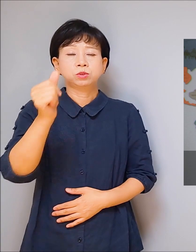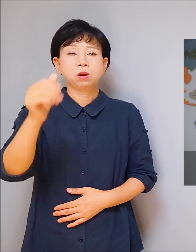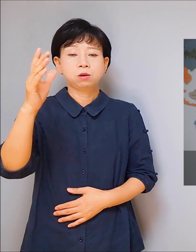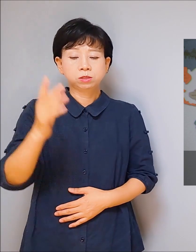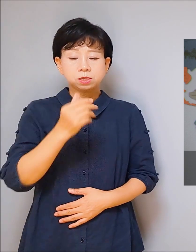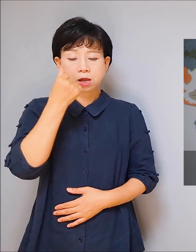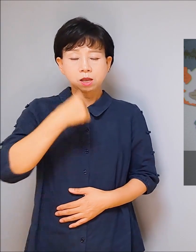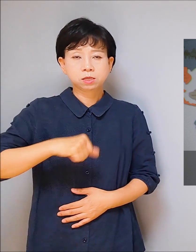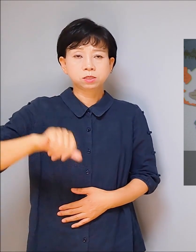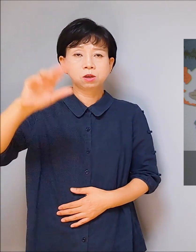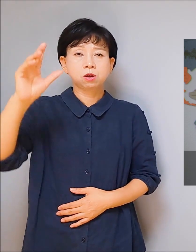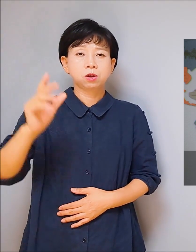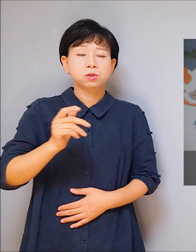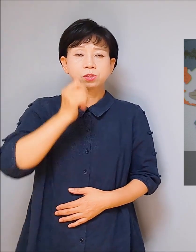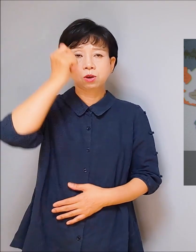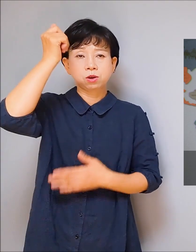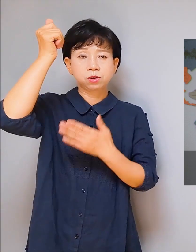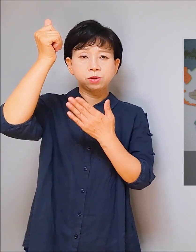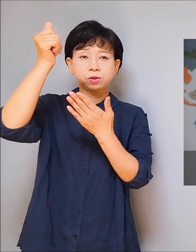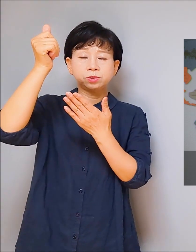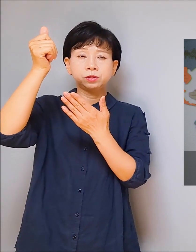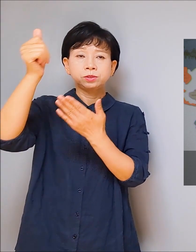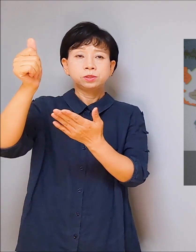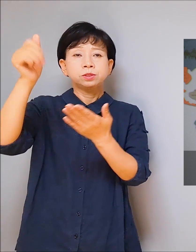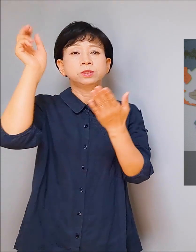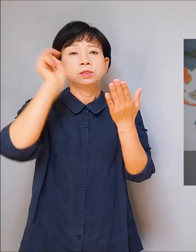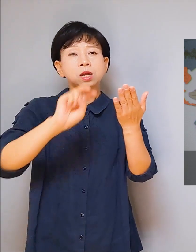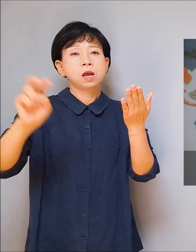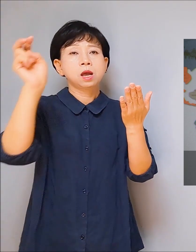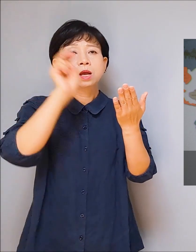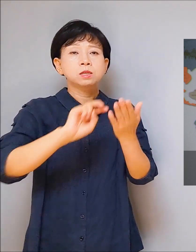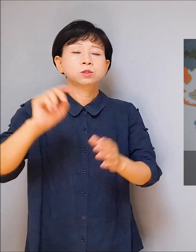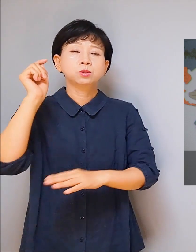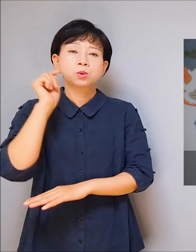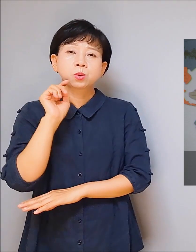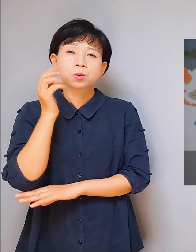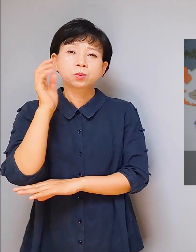성부 성자와 성령